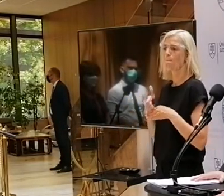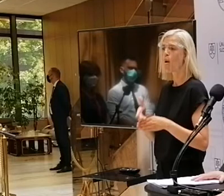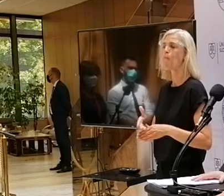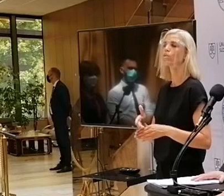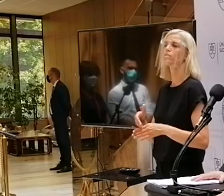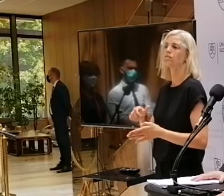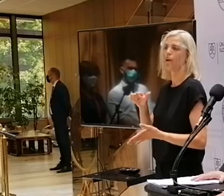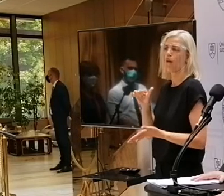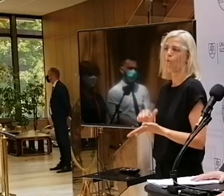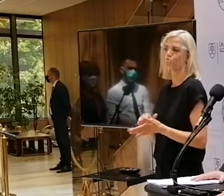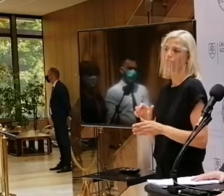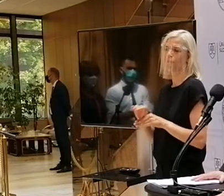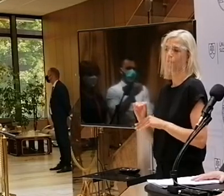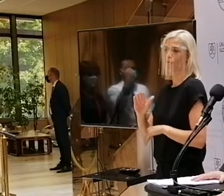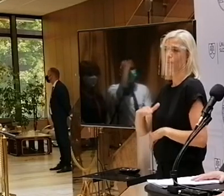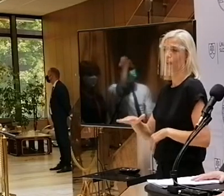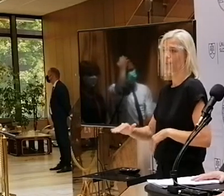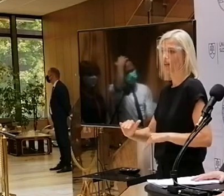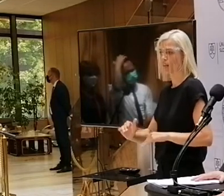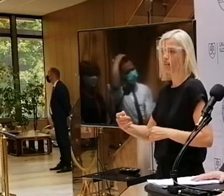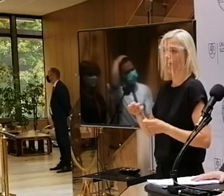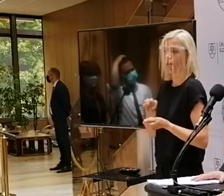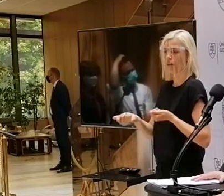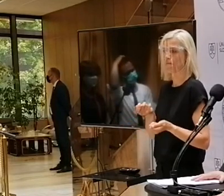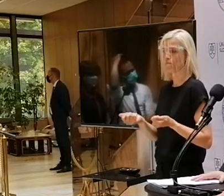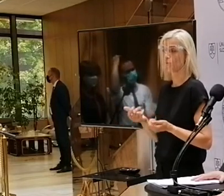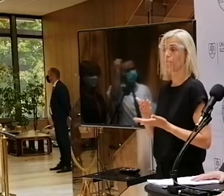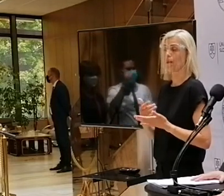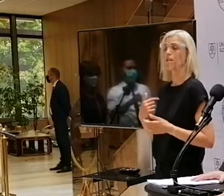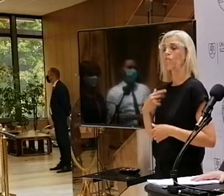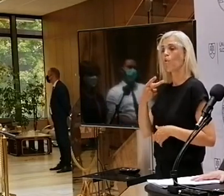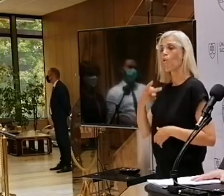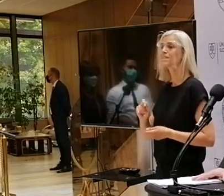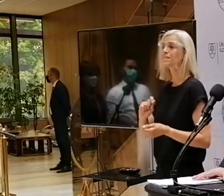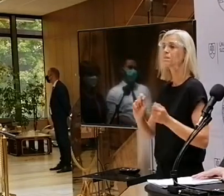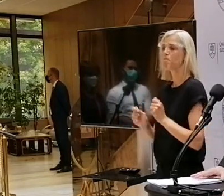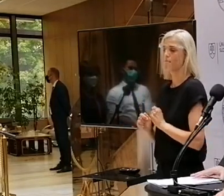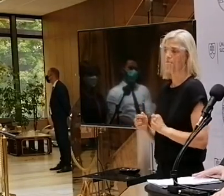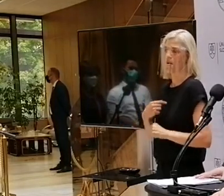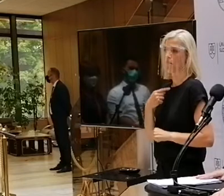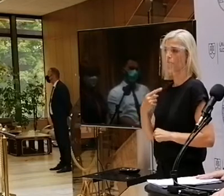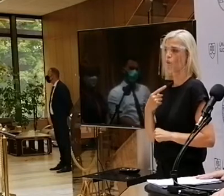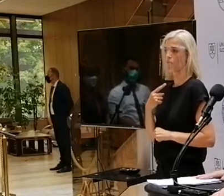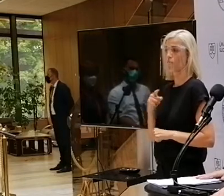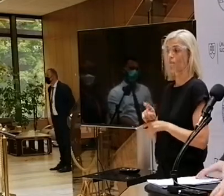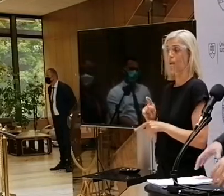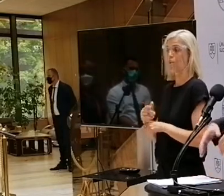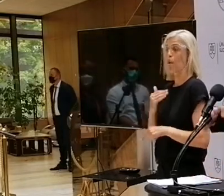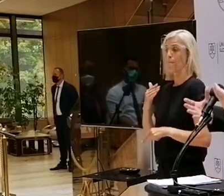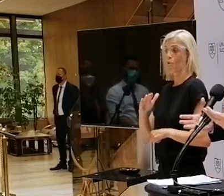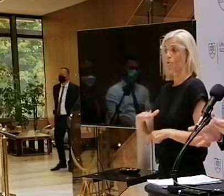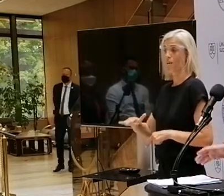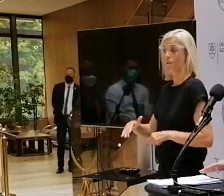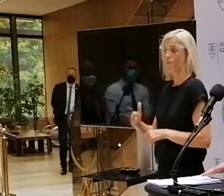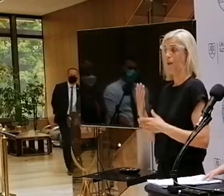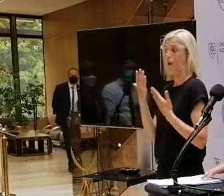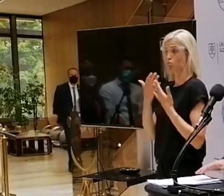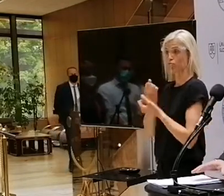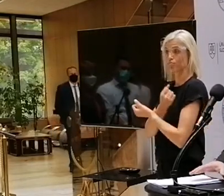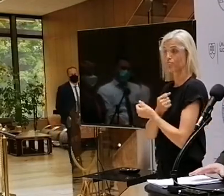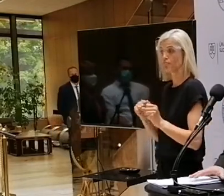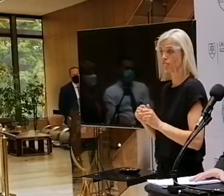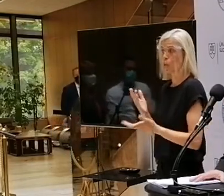sú nezaopatrené. Čiže zatiaľ neuvažujeme o zmene v tom, že aj potom, čo dieťa doštuduje a vlastne začne